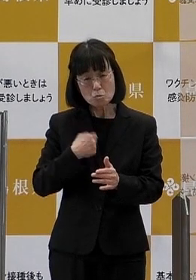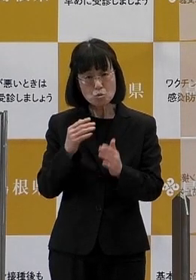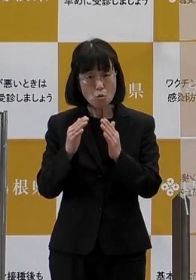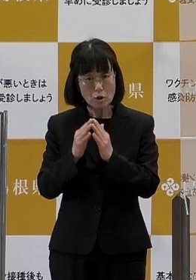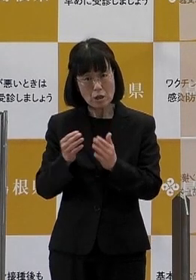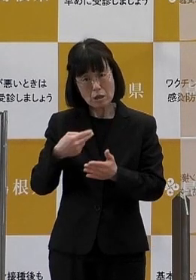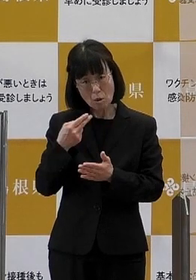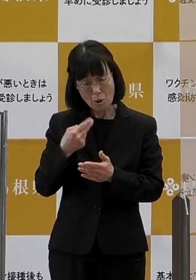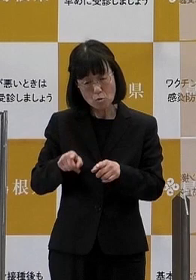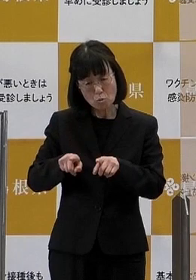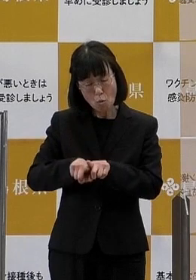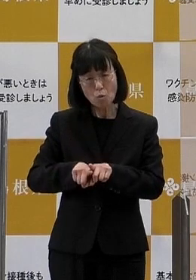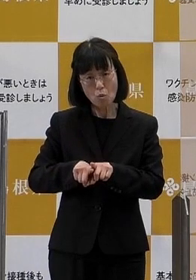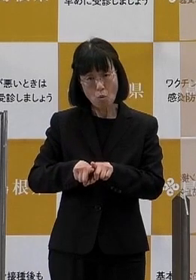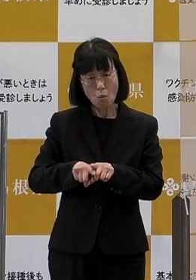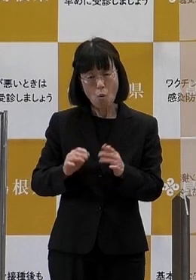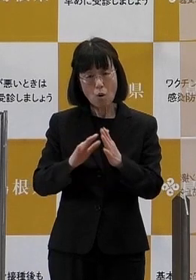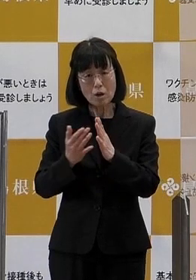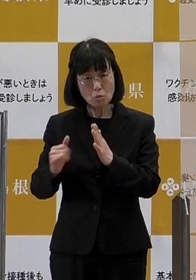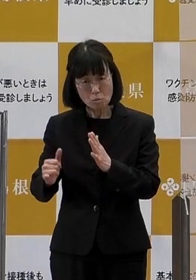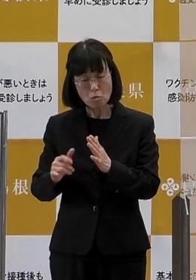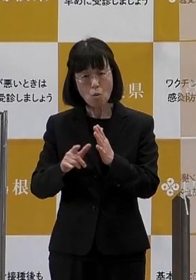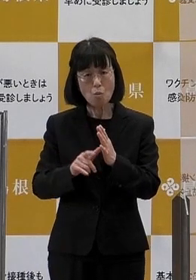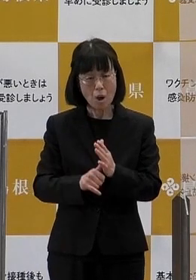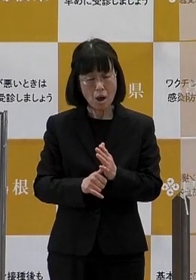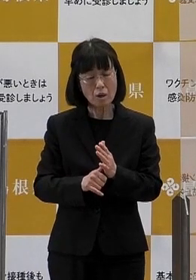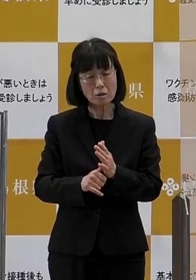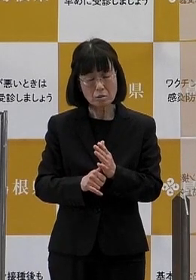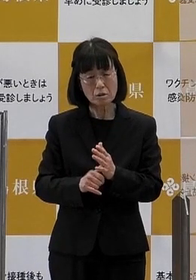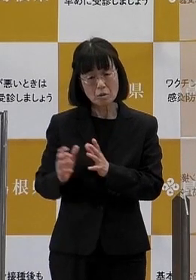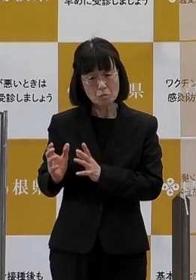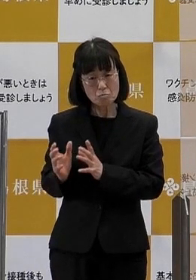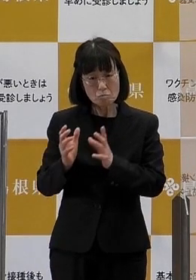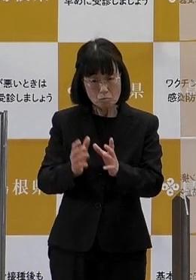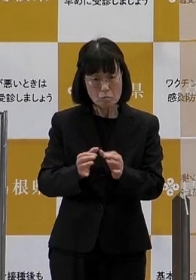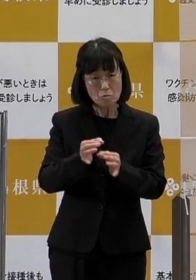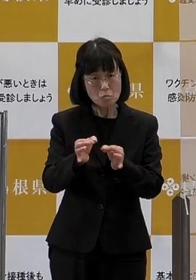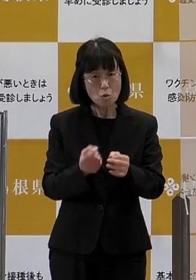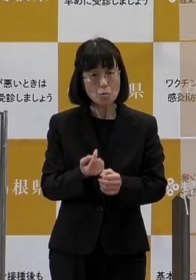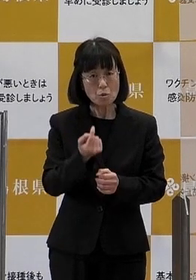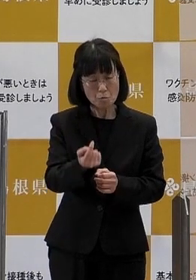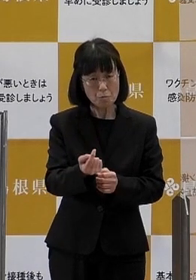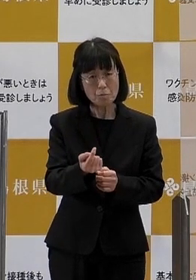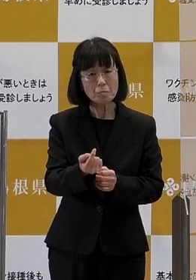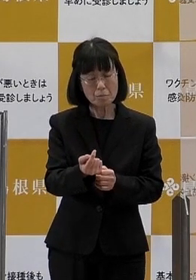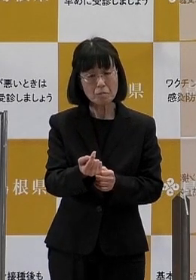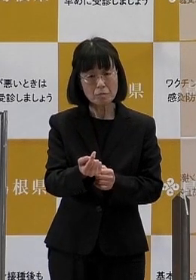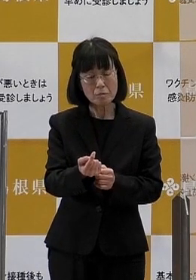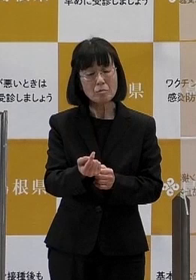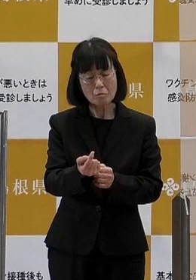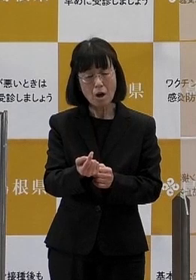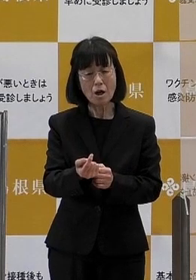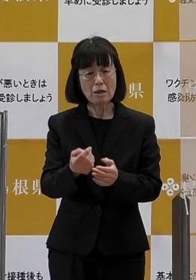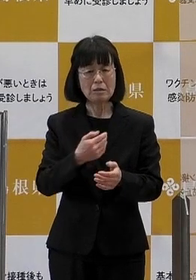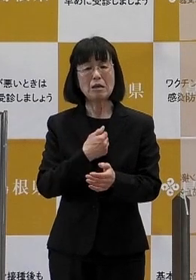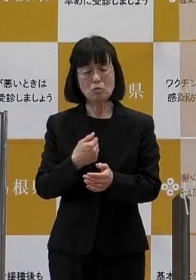ある同居家族などがこの飲食店等を利用される場合には適用の範囲外、適用除外といたします